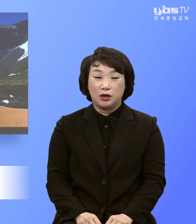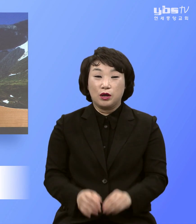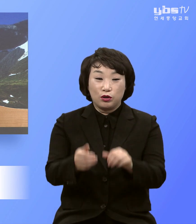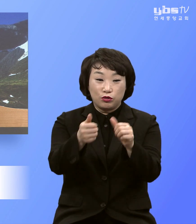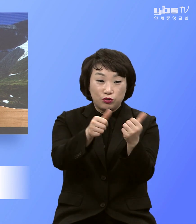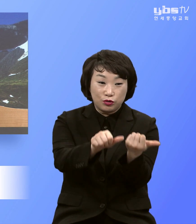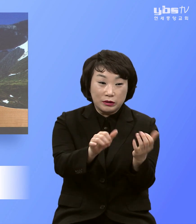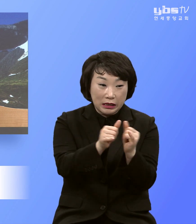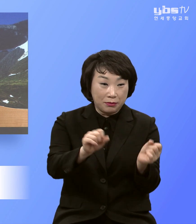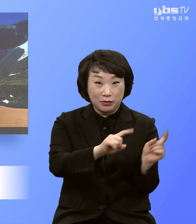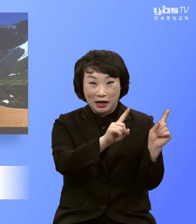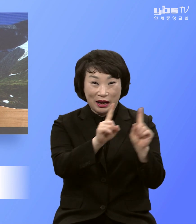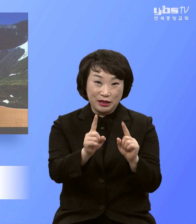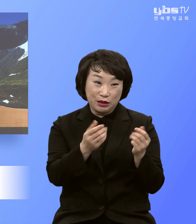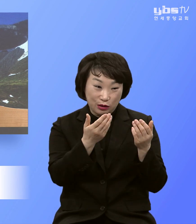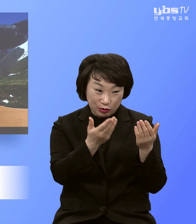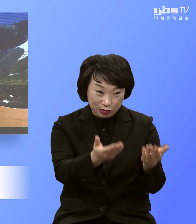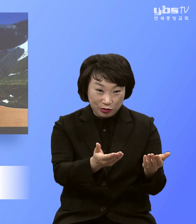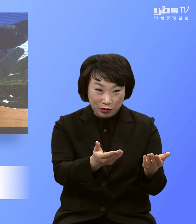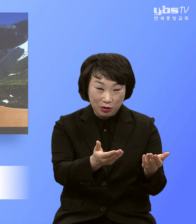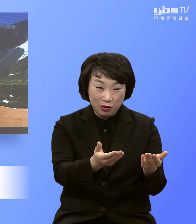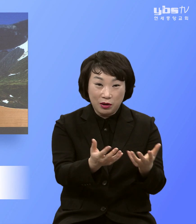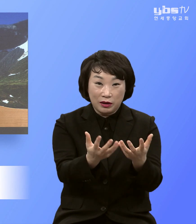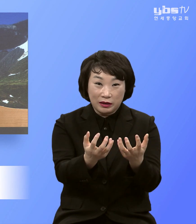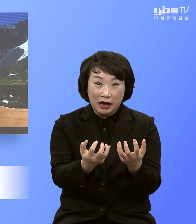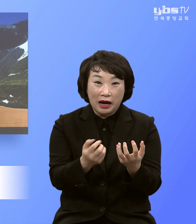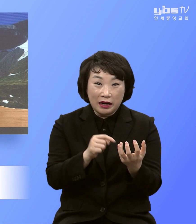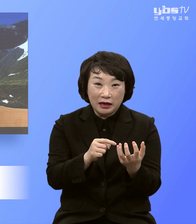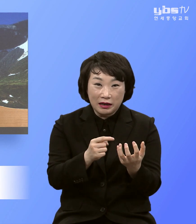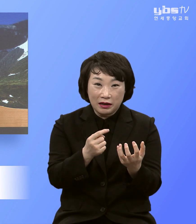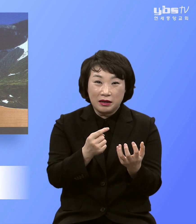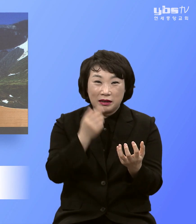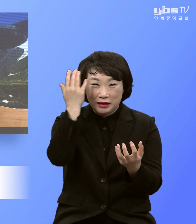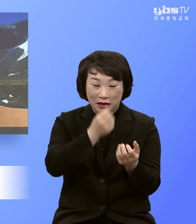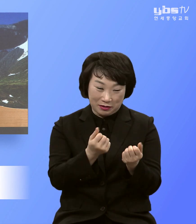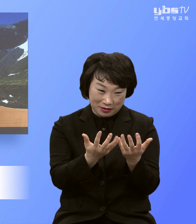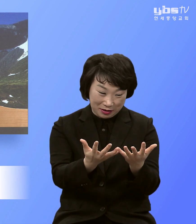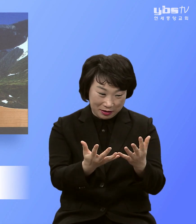죽은 자를 살리고 나간 자를 고치고